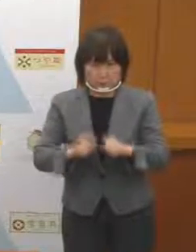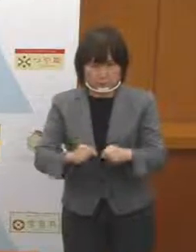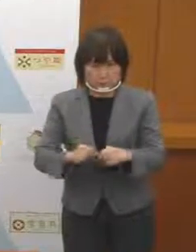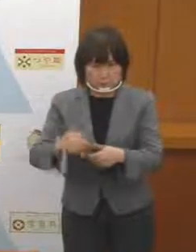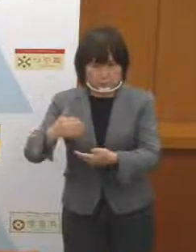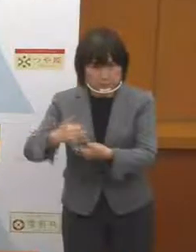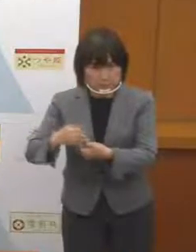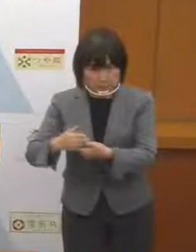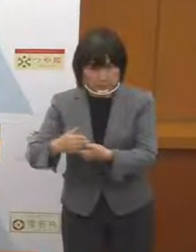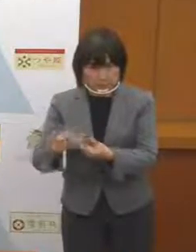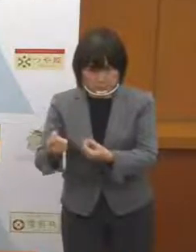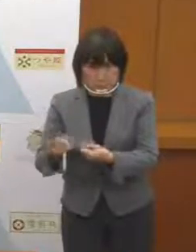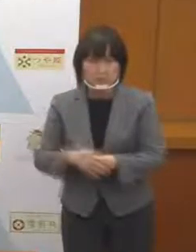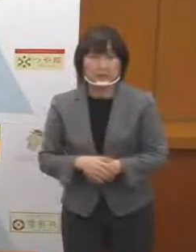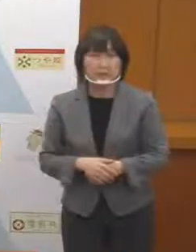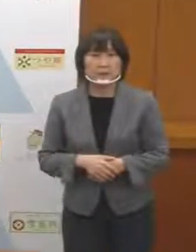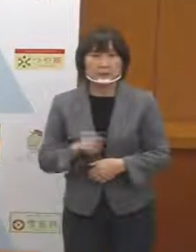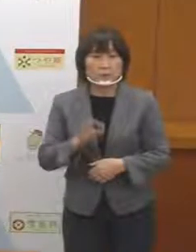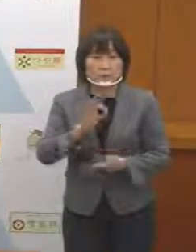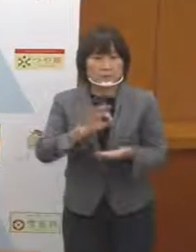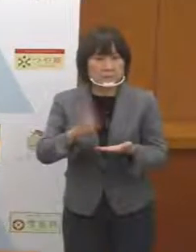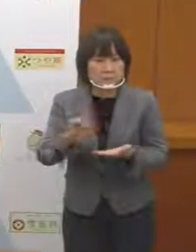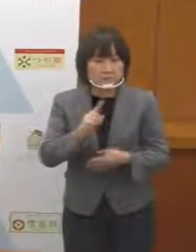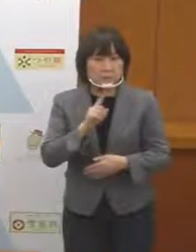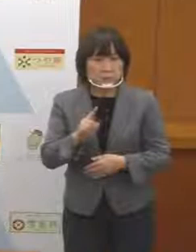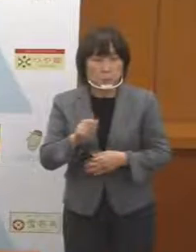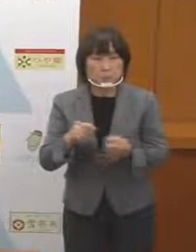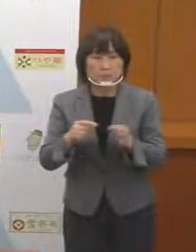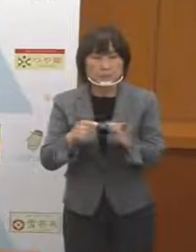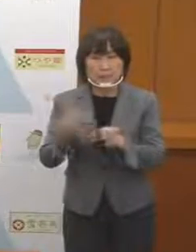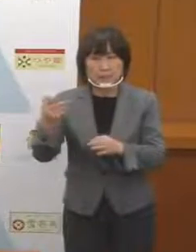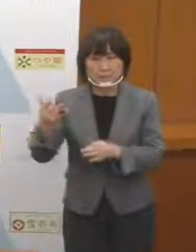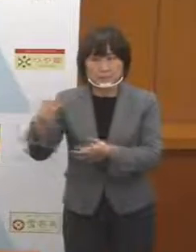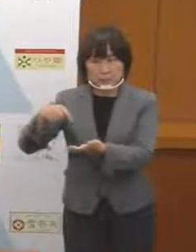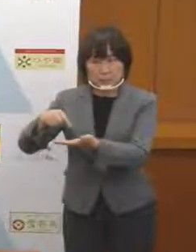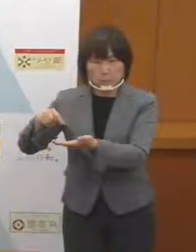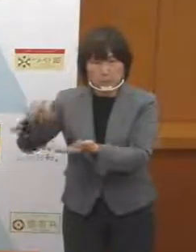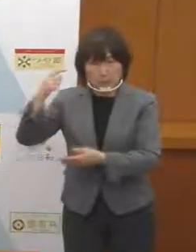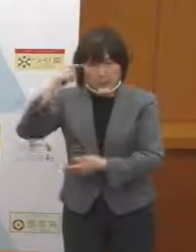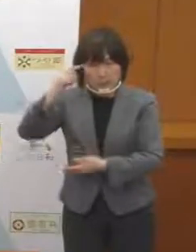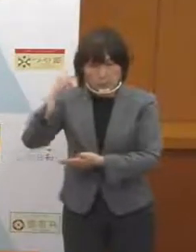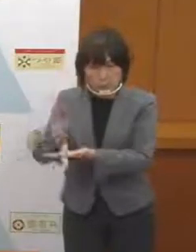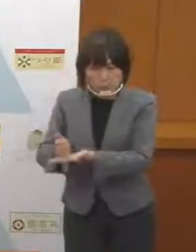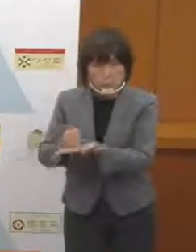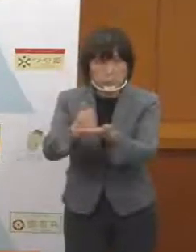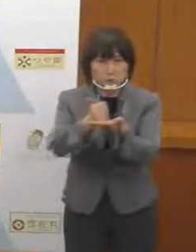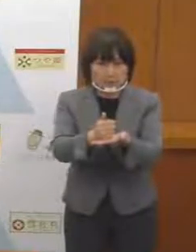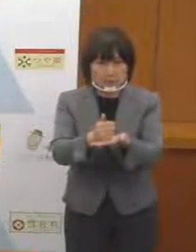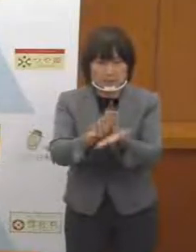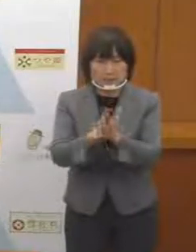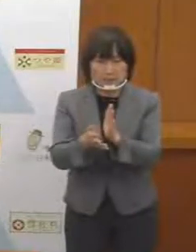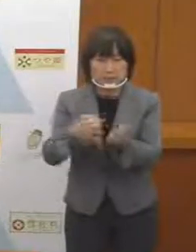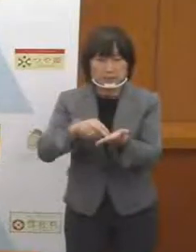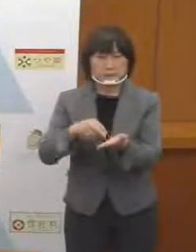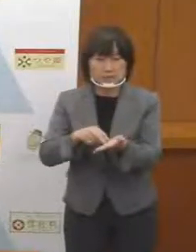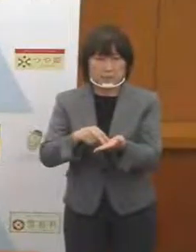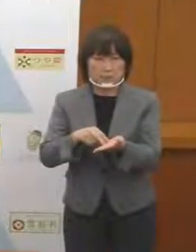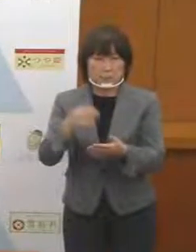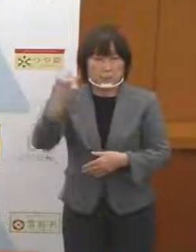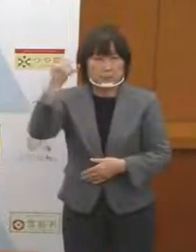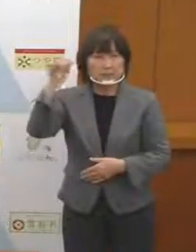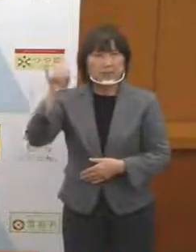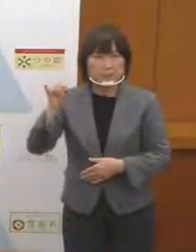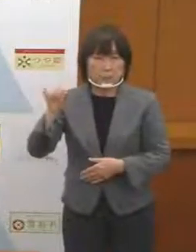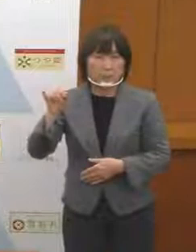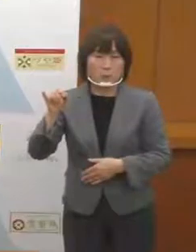にお話になられましたそのメッセージというのはやっぱり山形市の考えをやっぱり最大限尊重してあの検討しているメッサーの意見を